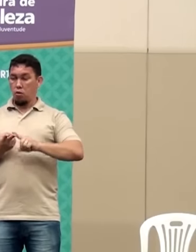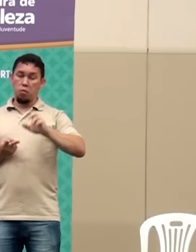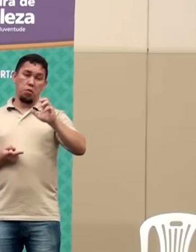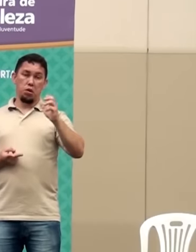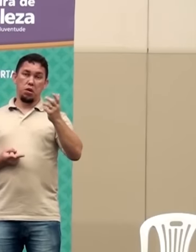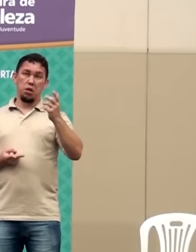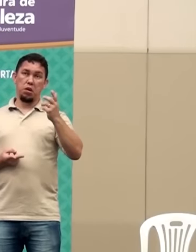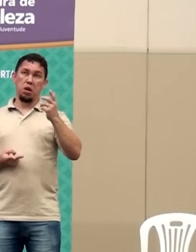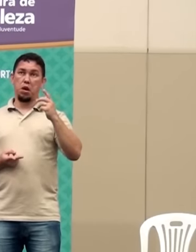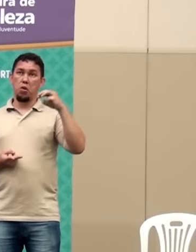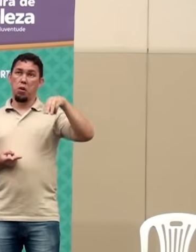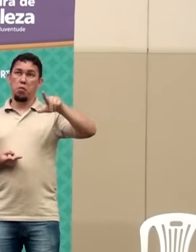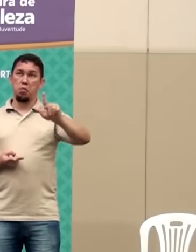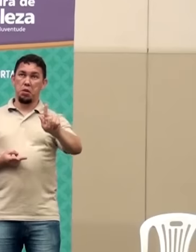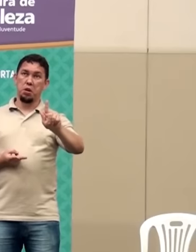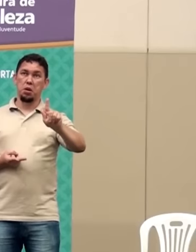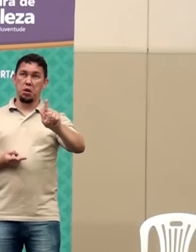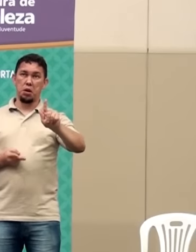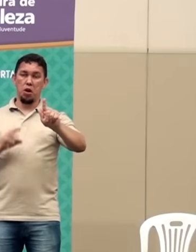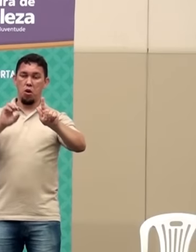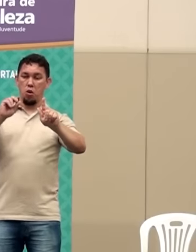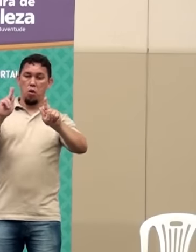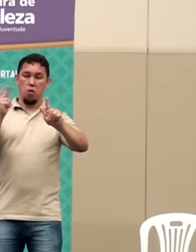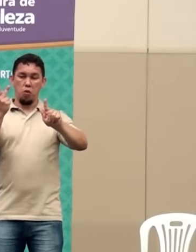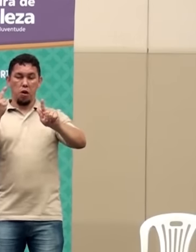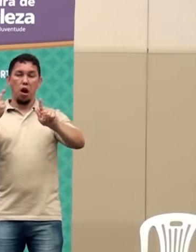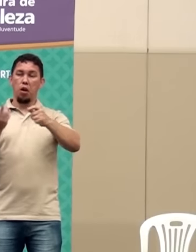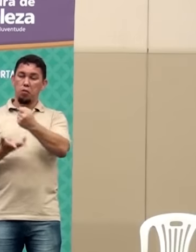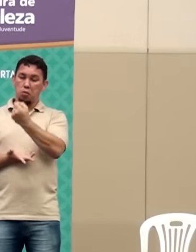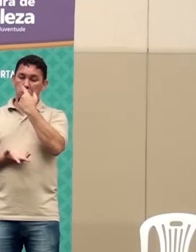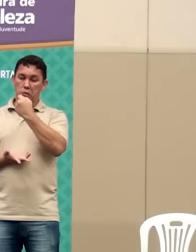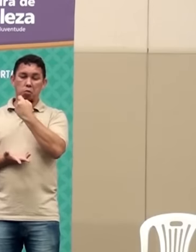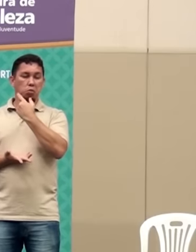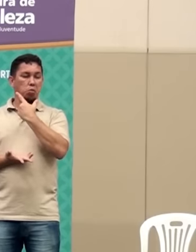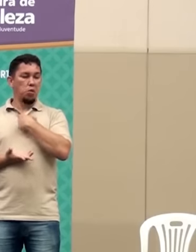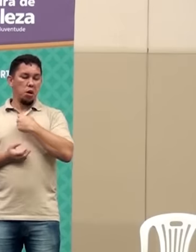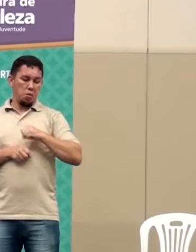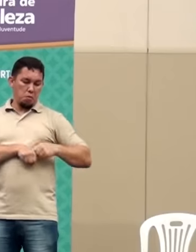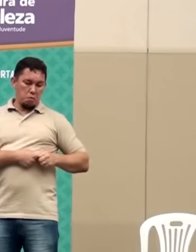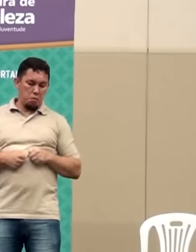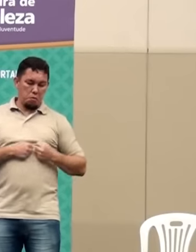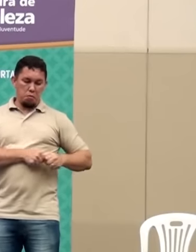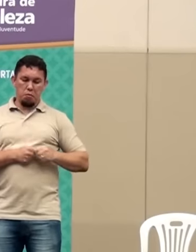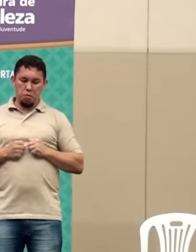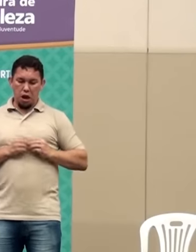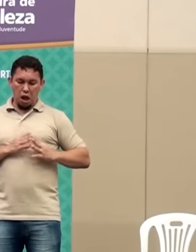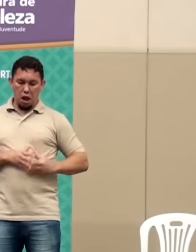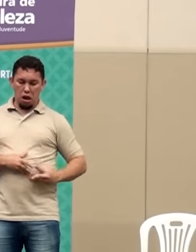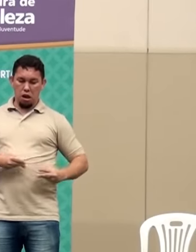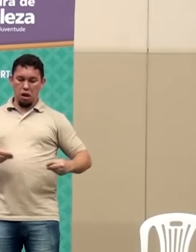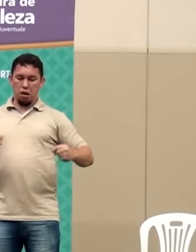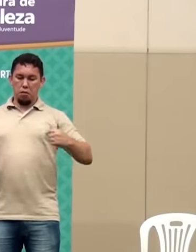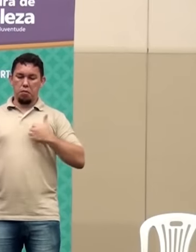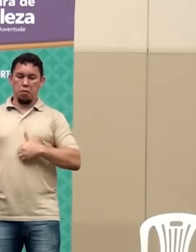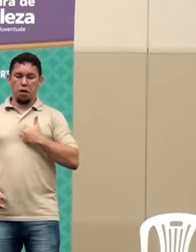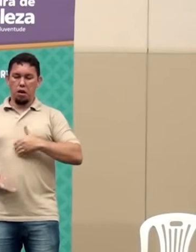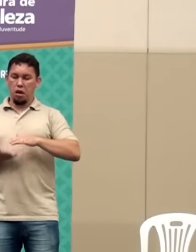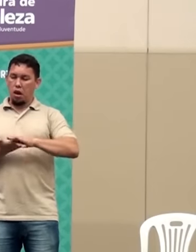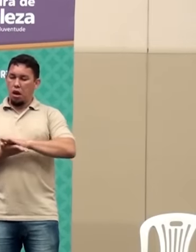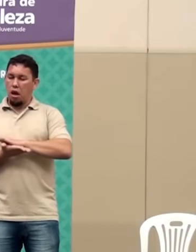magnésio, tá? São as bases que normalmente a gente utiliza nesses processos de neutralização, para eliminar a azia,